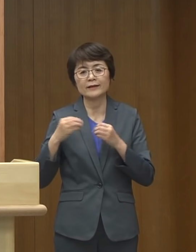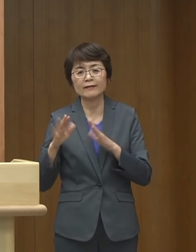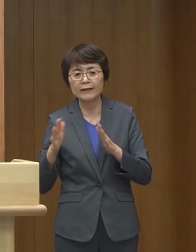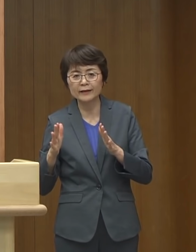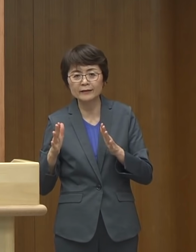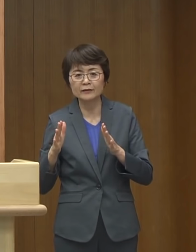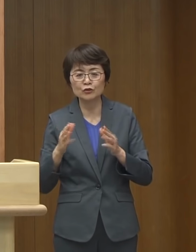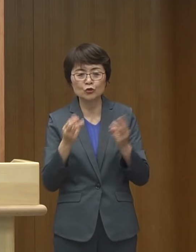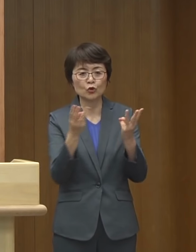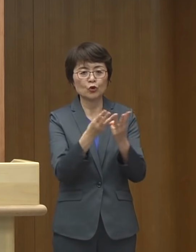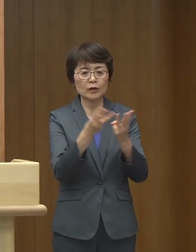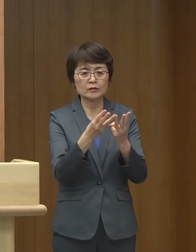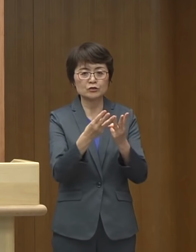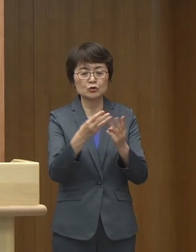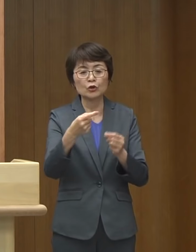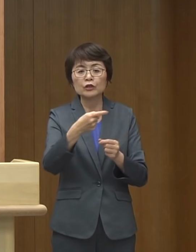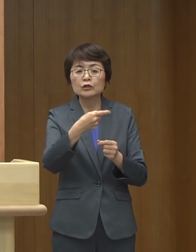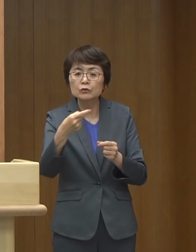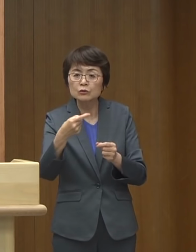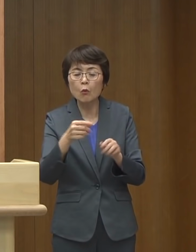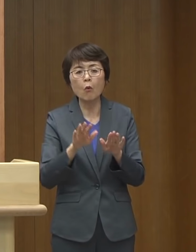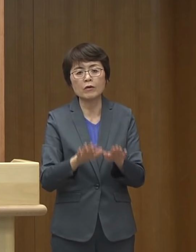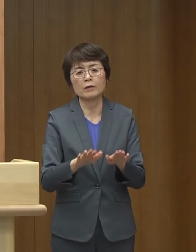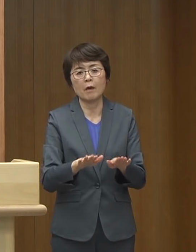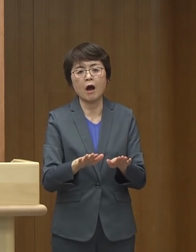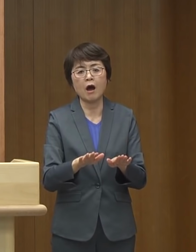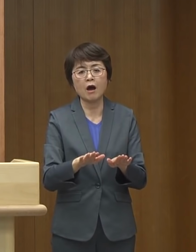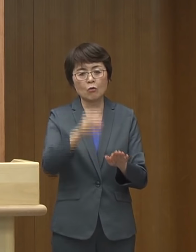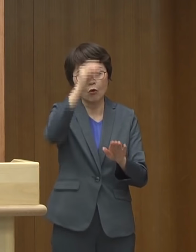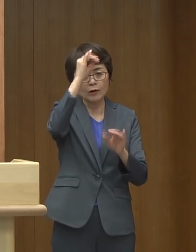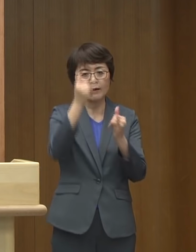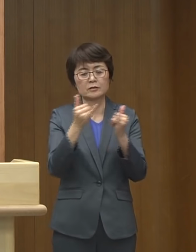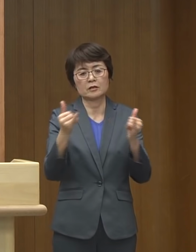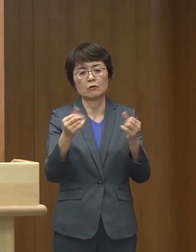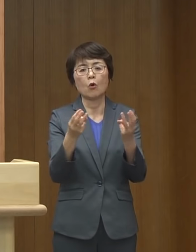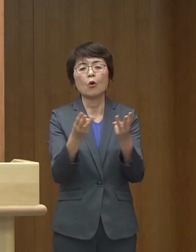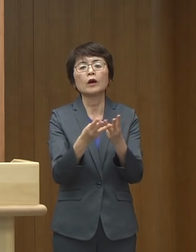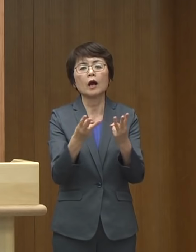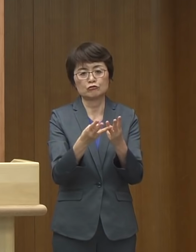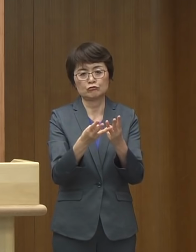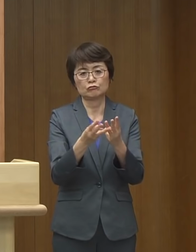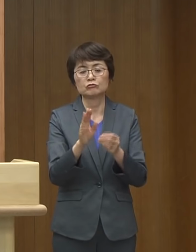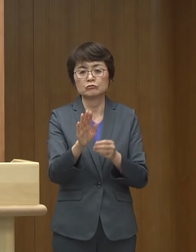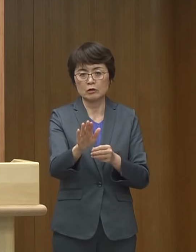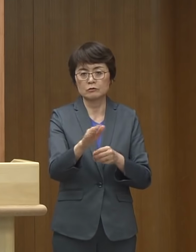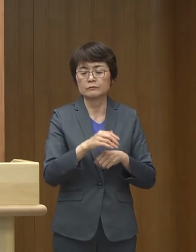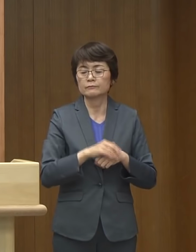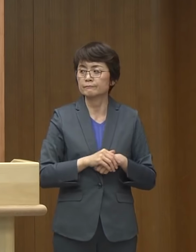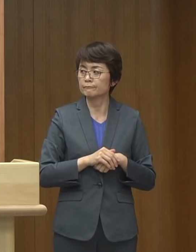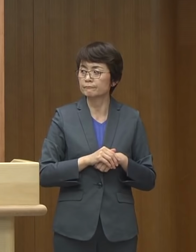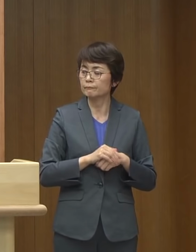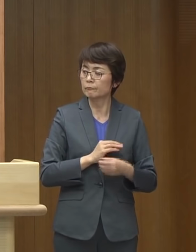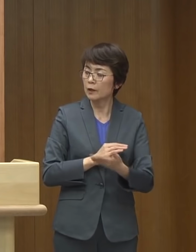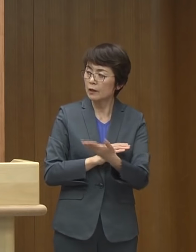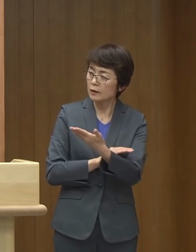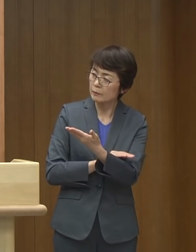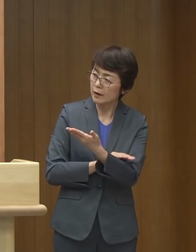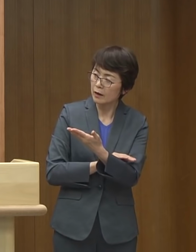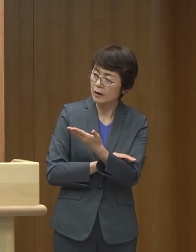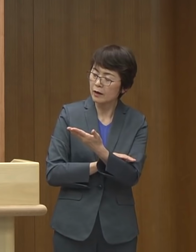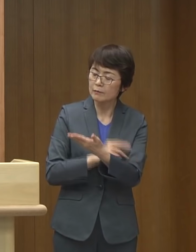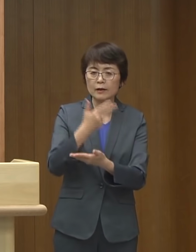差し引きしたものが現在の、患者さんの数ということで、こちらの今現在だ